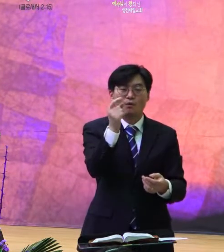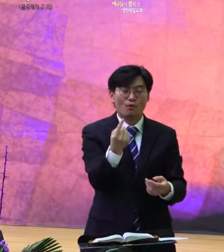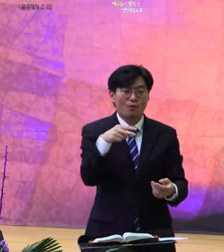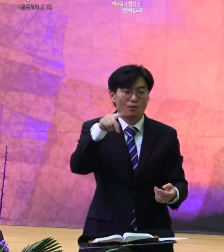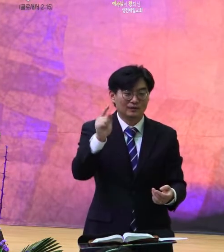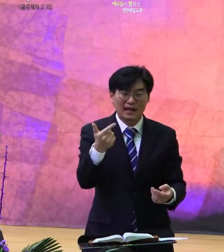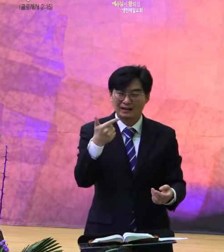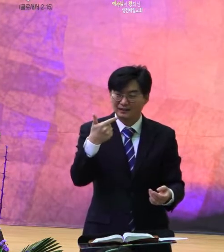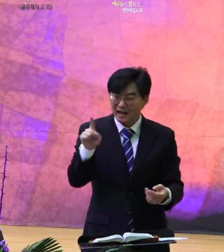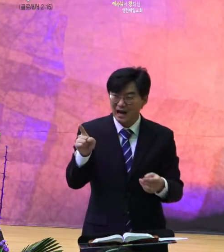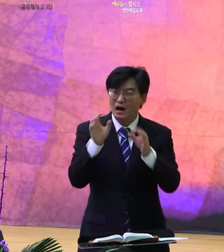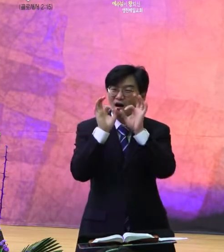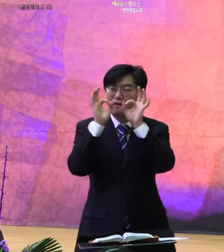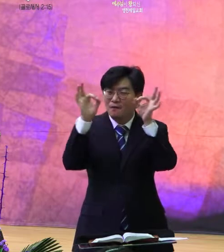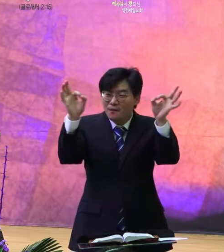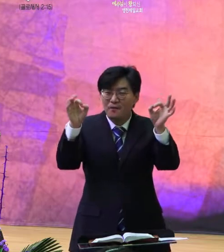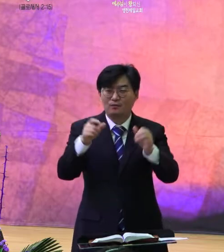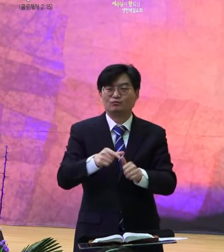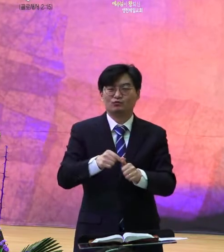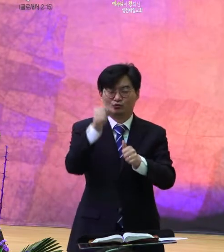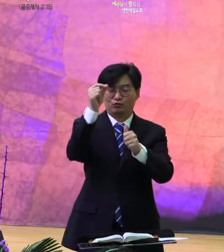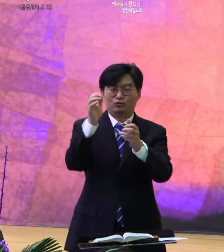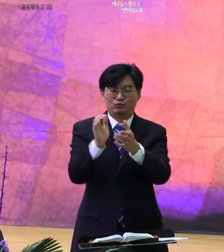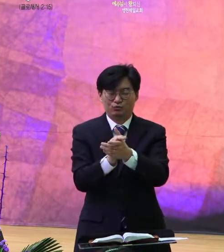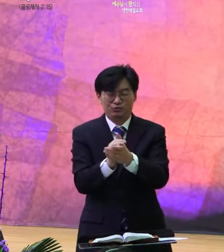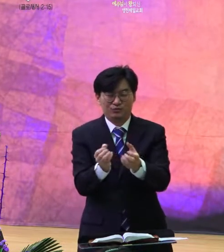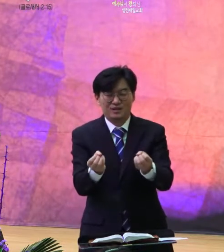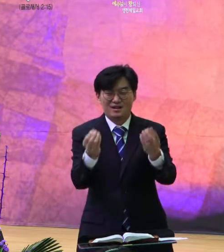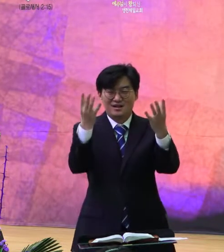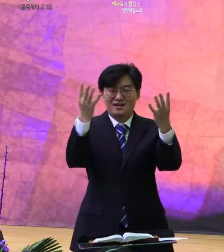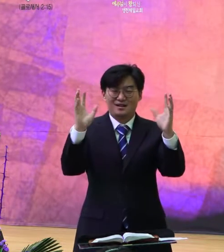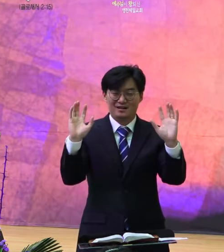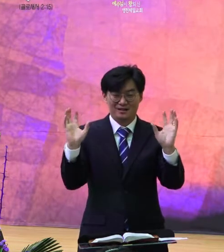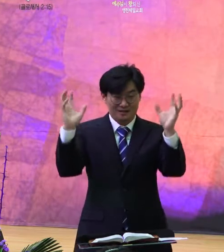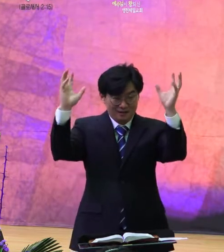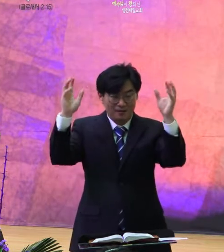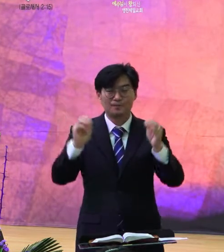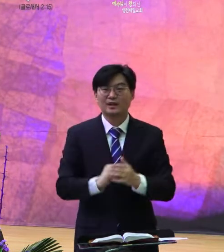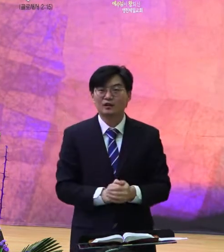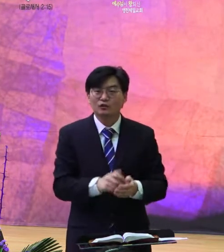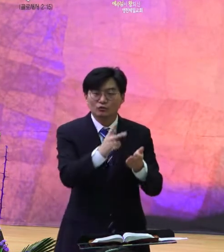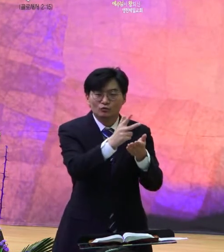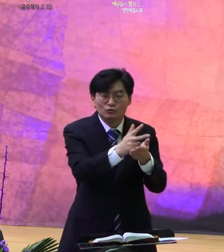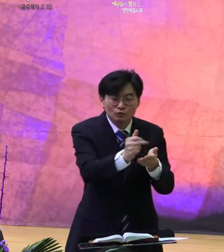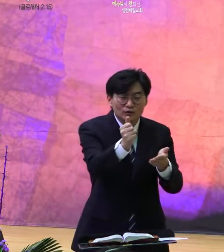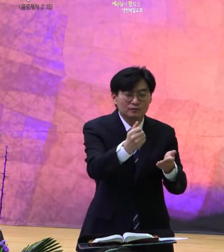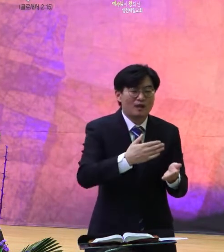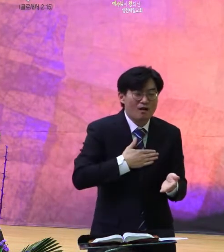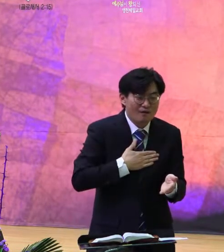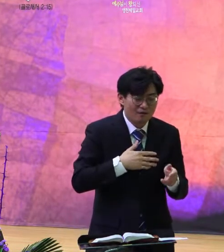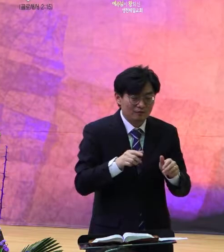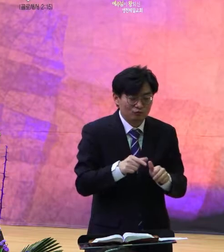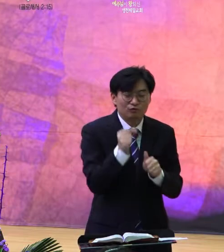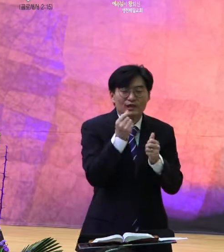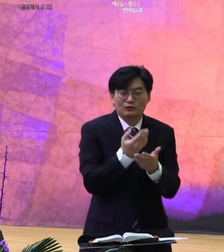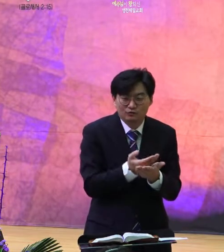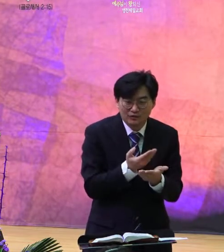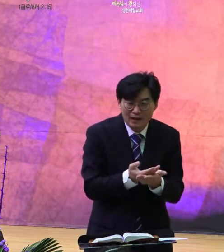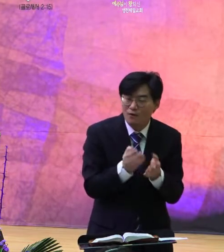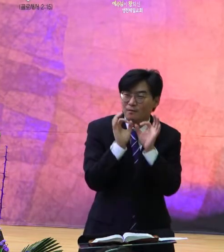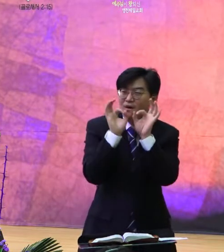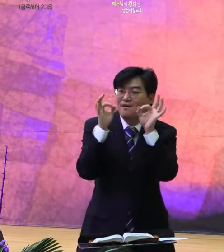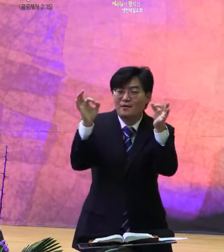가장 높은 곳에서 호산나 외쳤습니다. 주님, 우리를 구원해 주십시오 라고 메시아를 향한 찬송을 큰